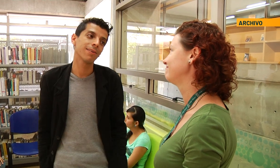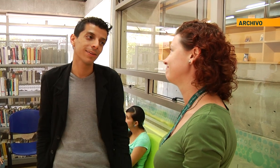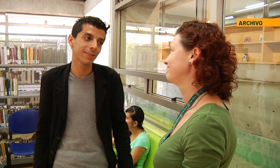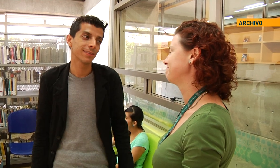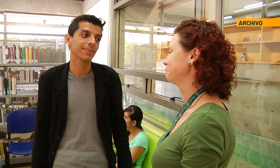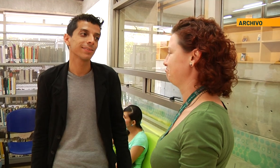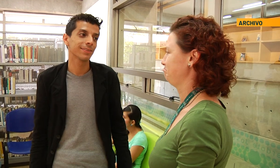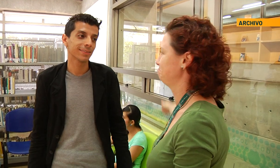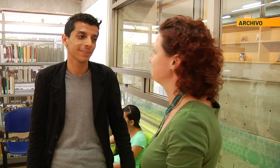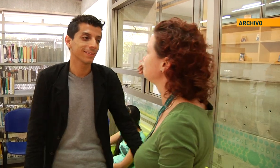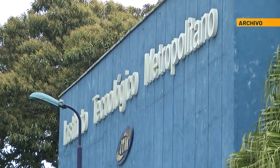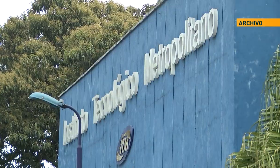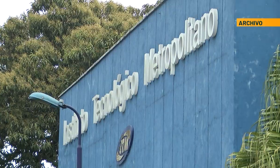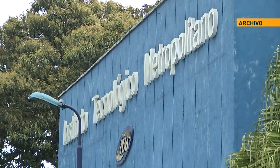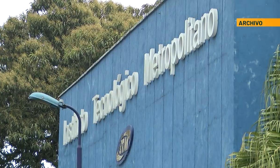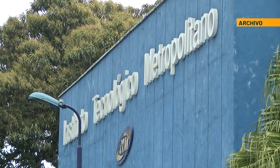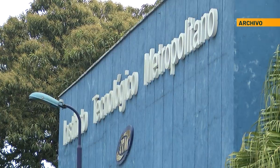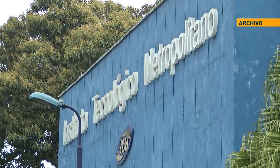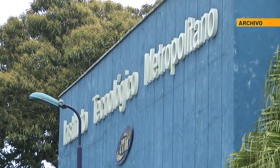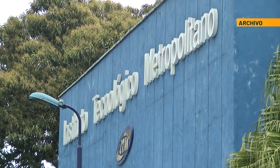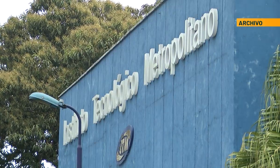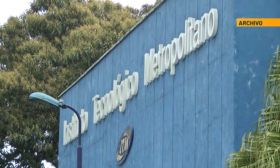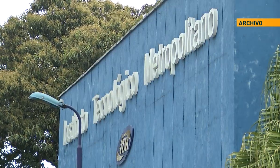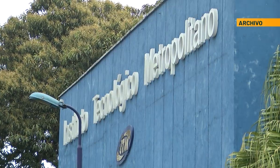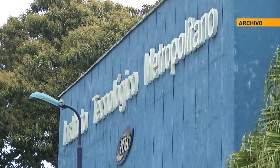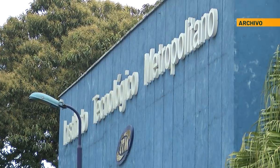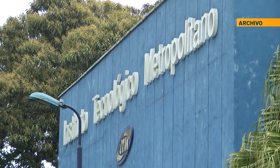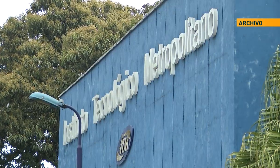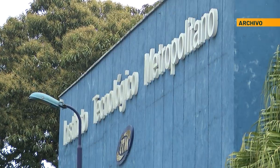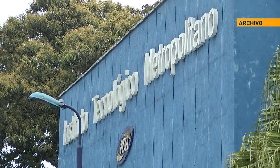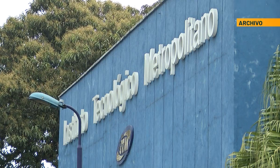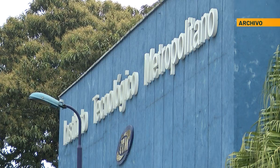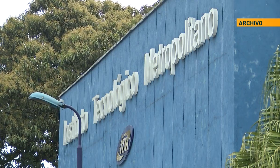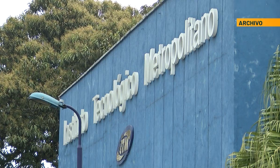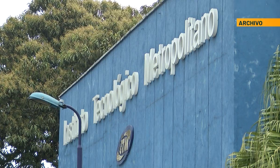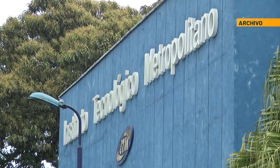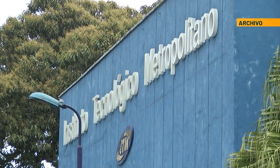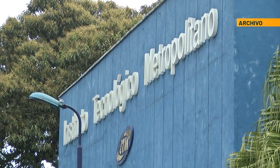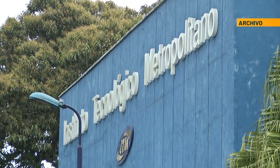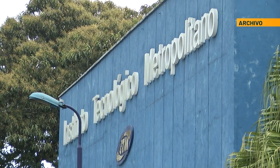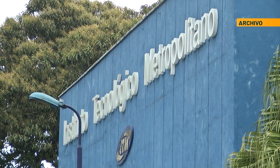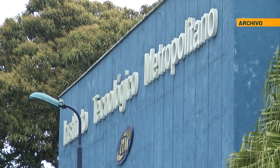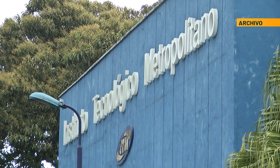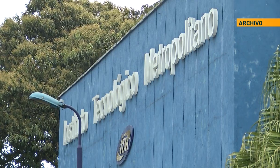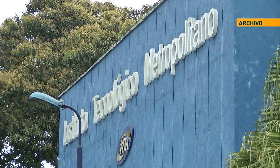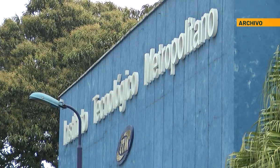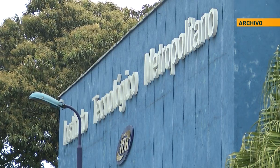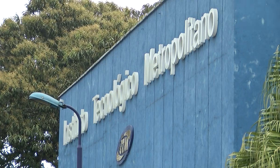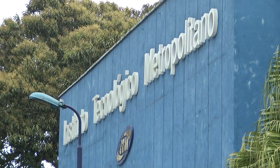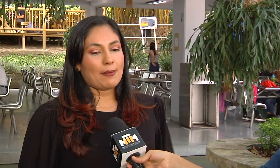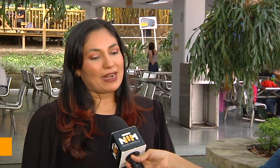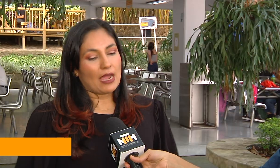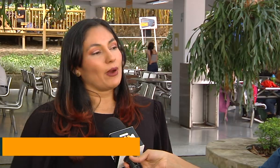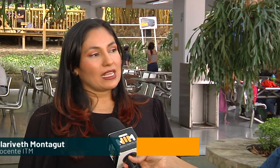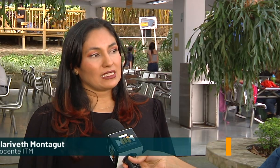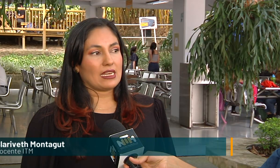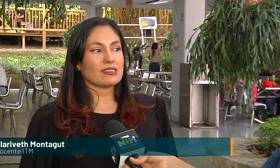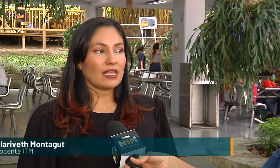para apoyar a esta población, el ITM cuenta con cursos y pregrado en interpretación y traducción de lengua de señas. Se maneja varias líneas, tiene